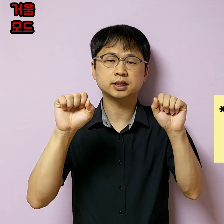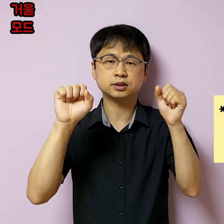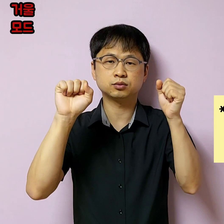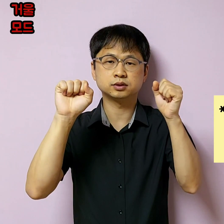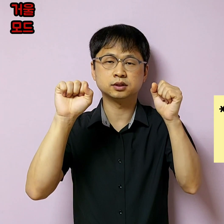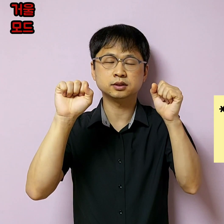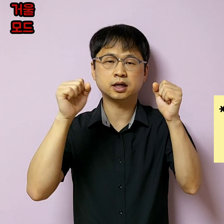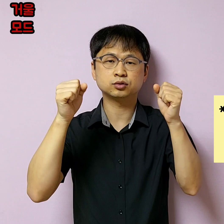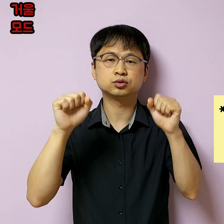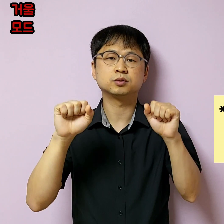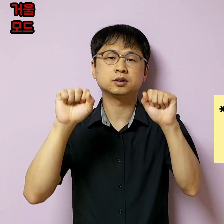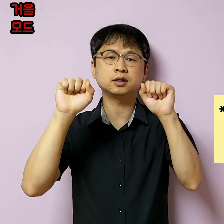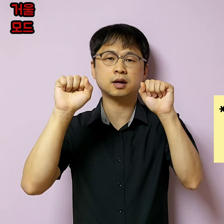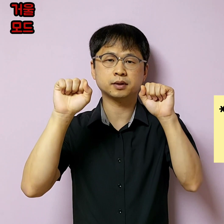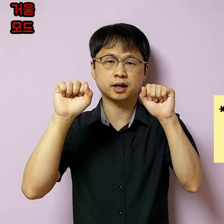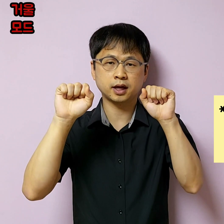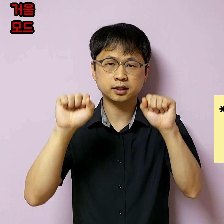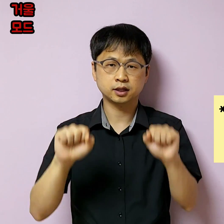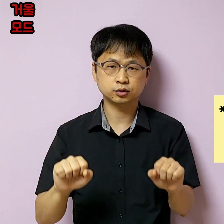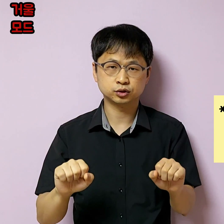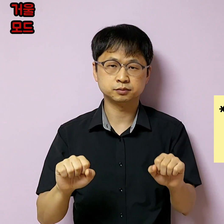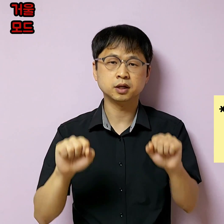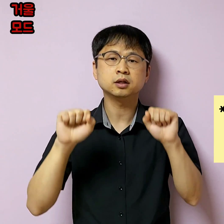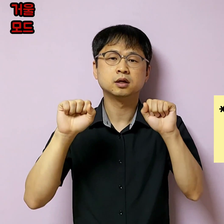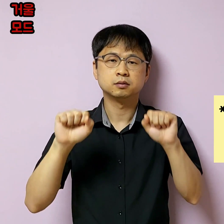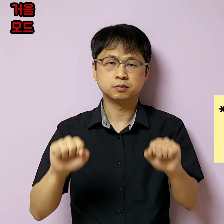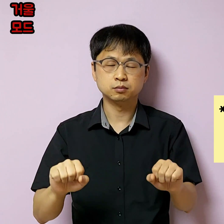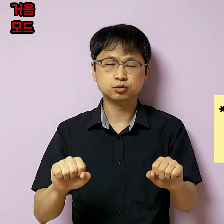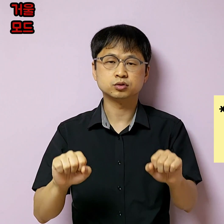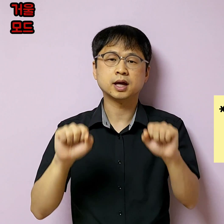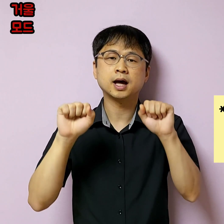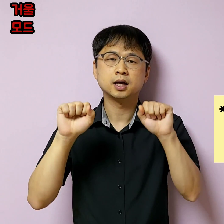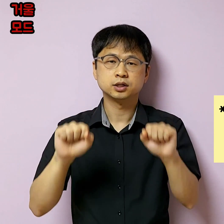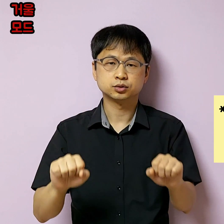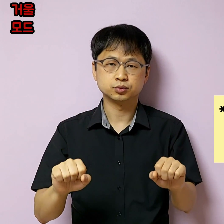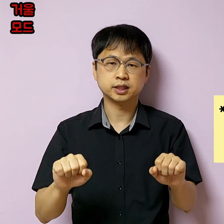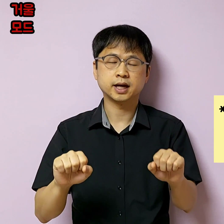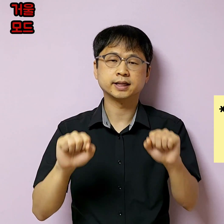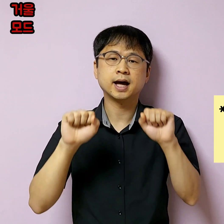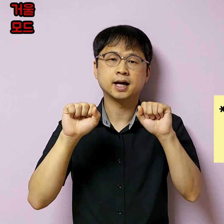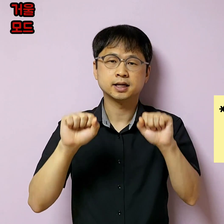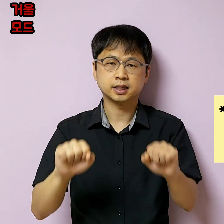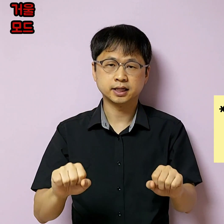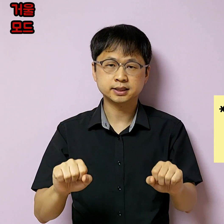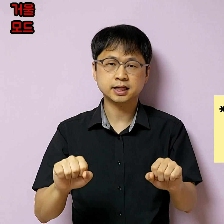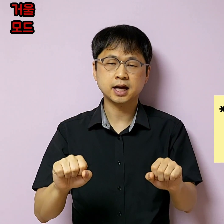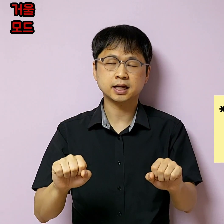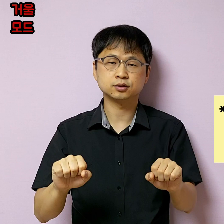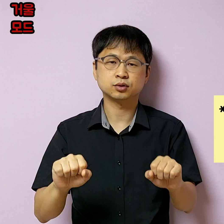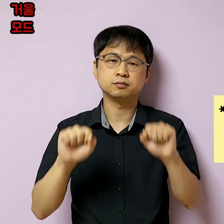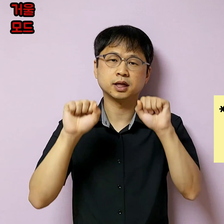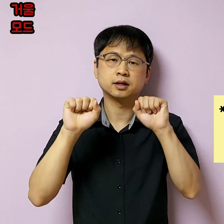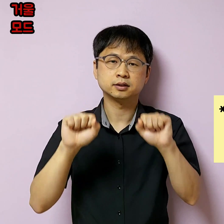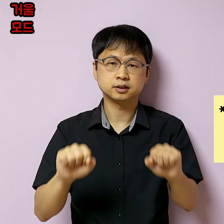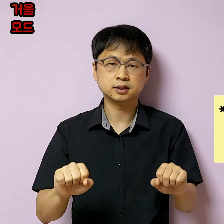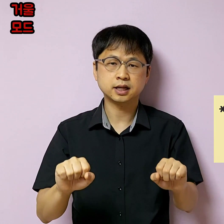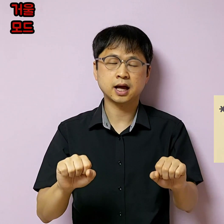존재하다 수어는 양손 주먹을 가볍게 내려주시면 머무르다, 존재하다, 계시다 라는 수어입니다.